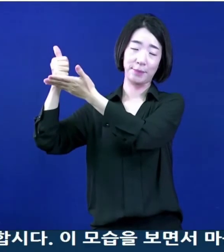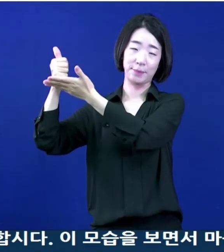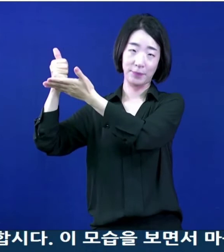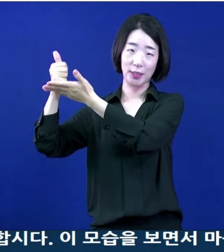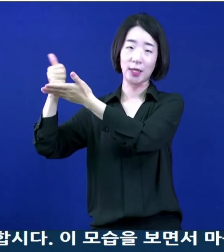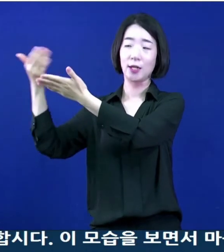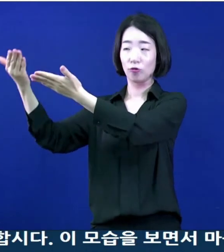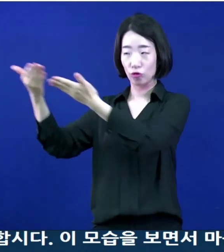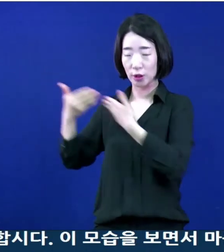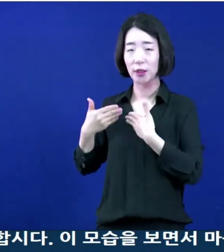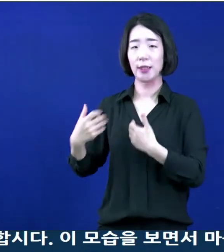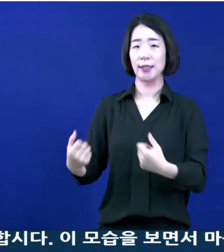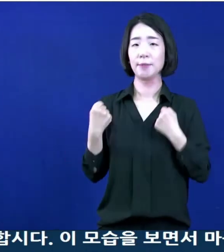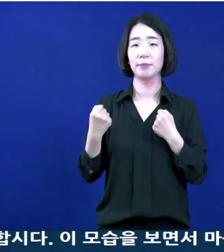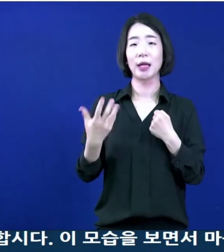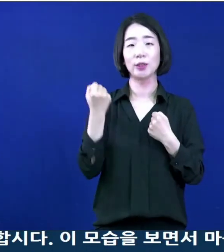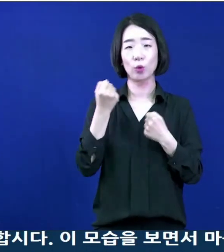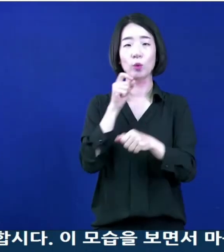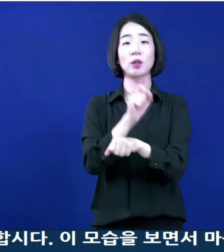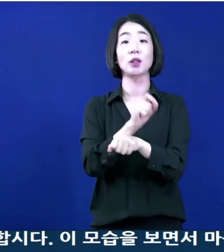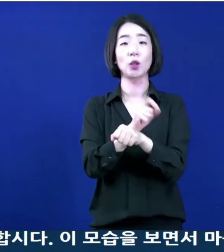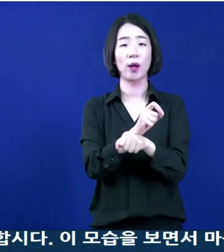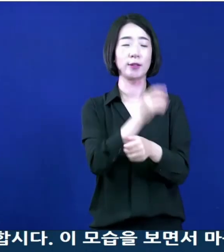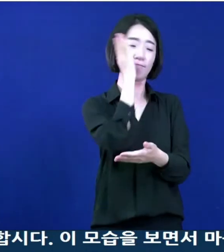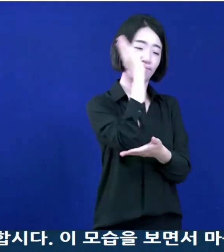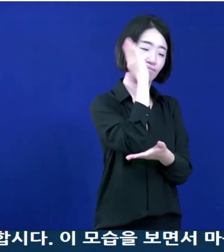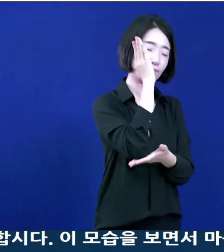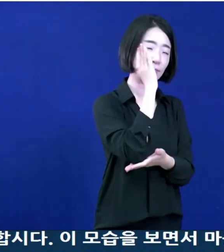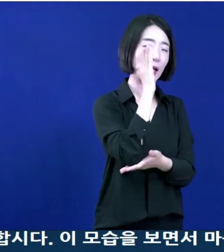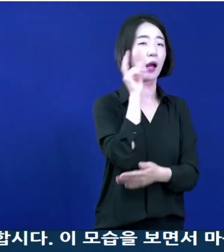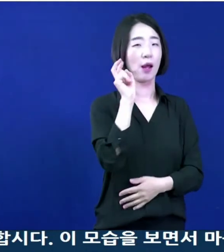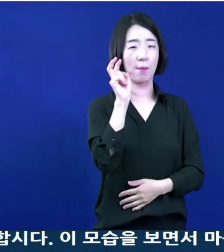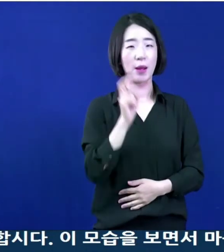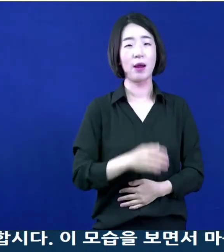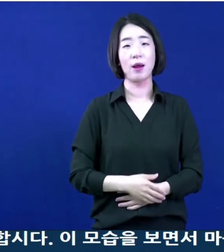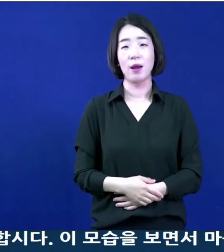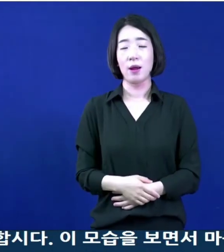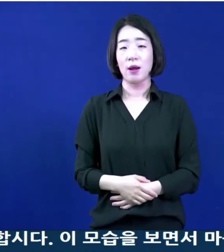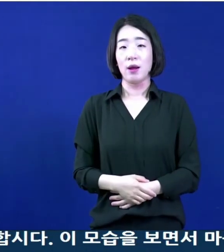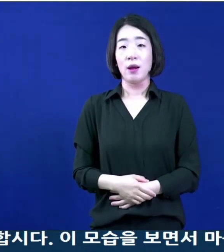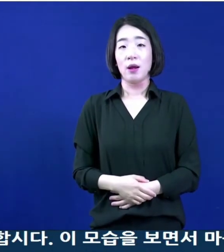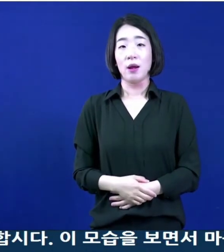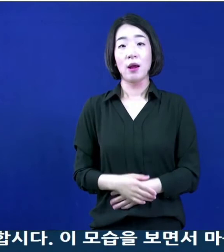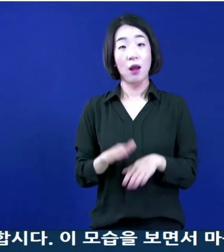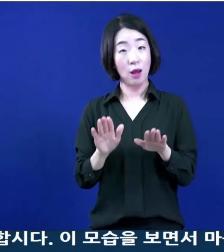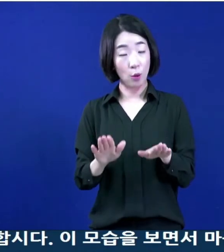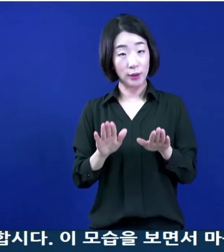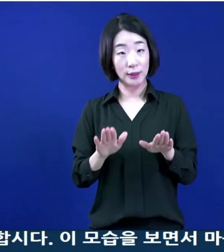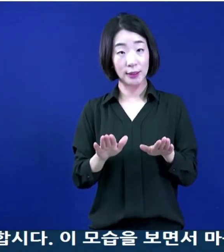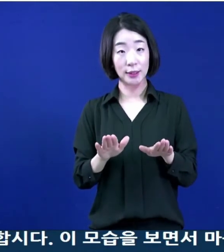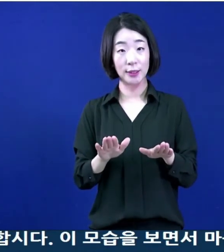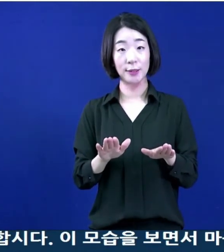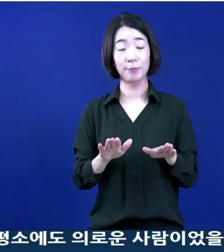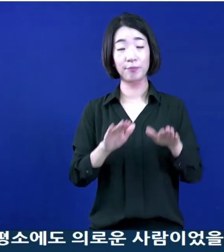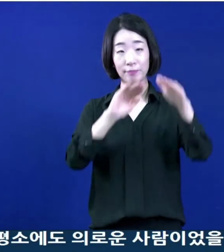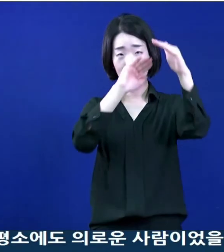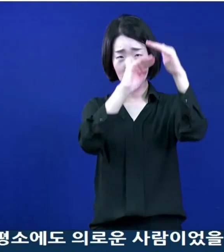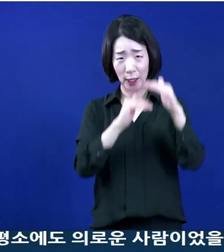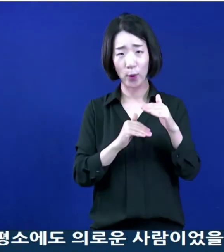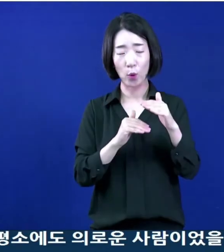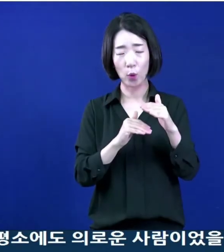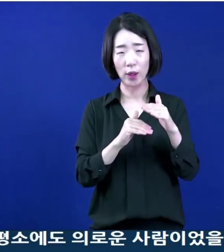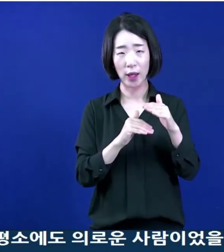하나님의 뜻도 있었겠죠. 이제 메시지를 정리하고 오늘 마치겠습니다. 자, 오늘 이 본문의 일은 왜